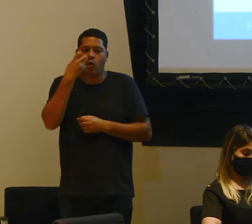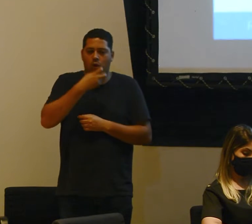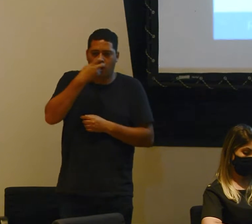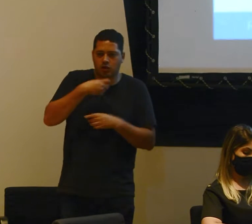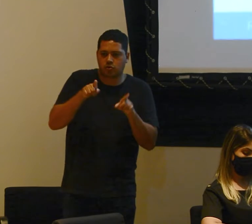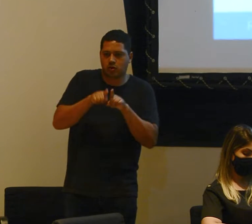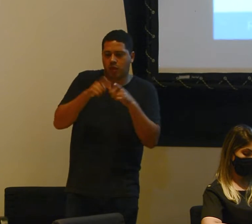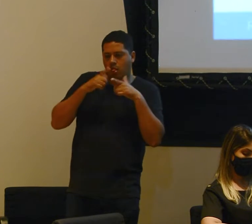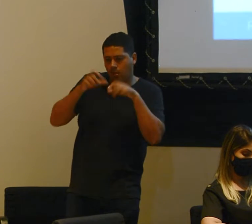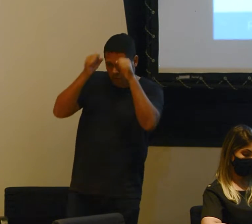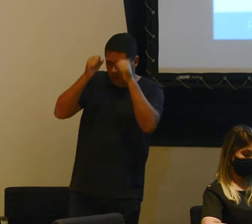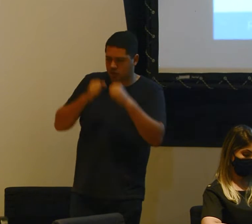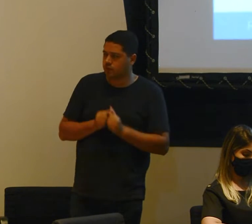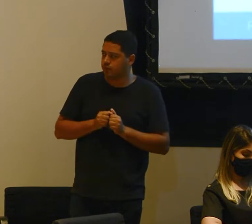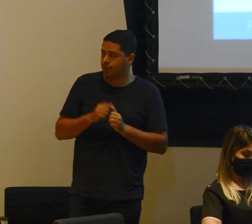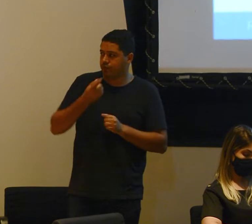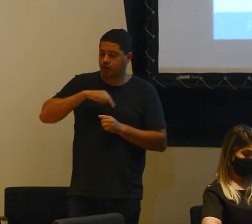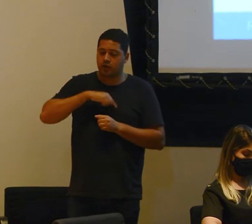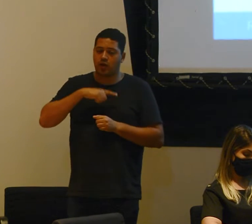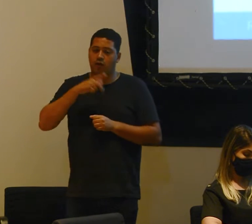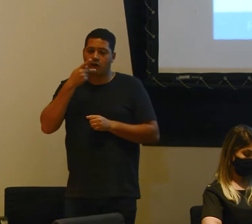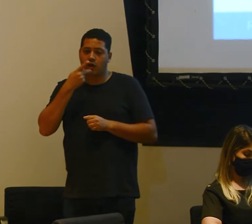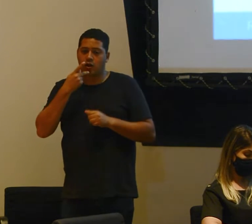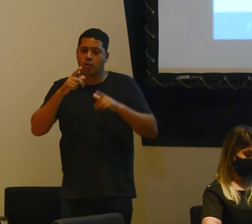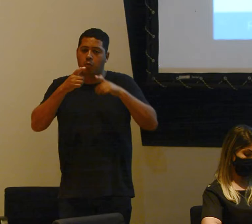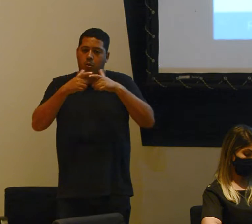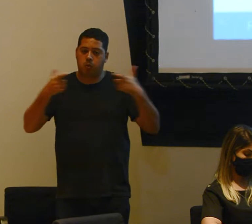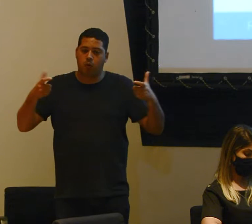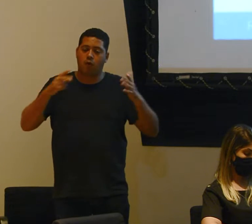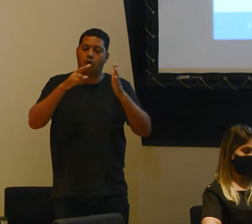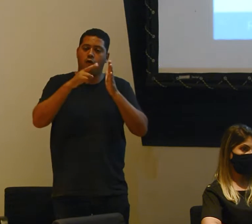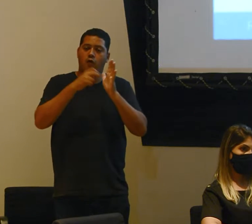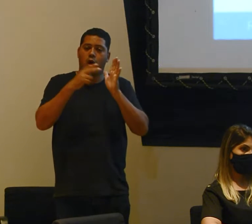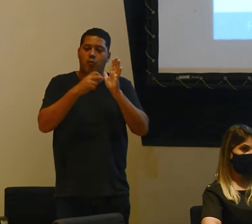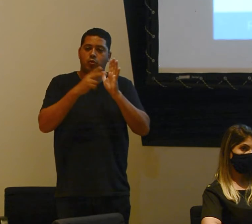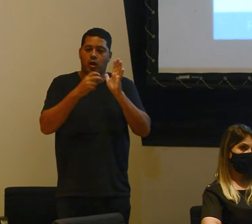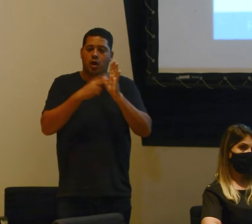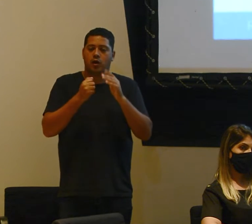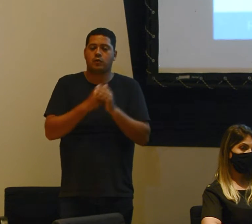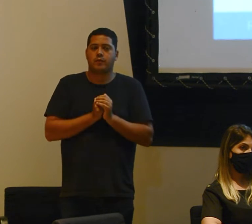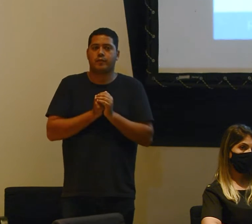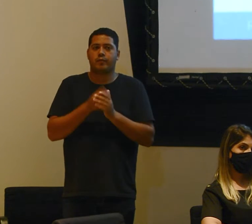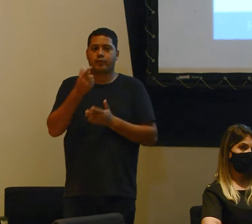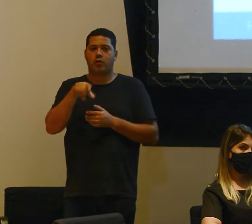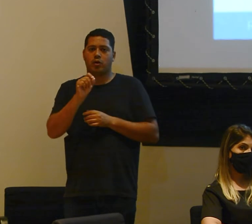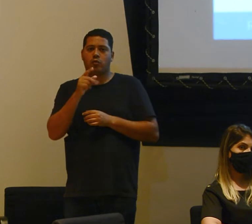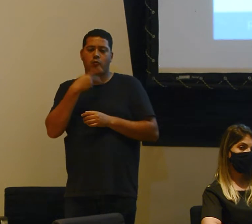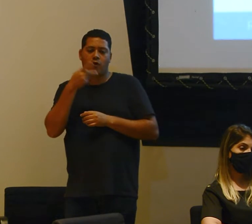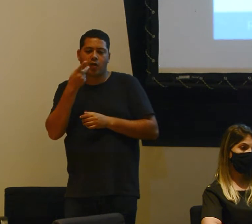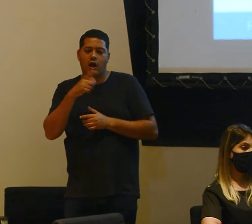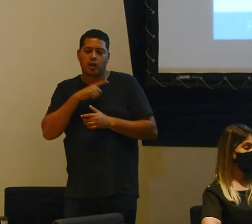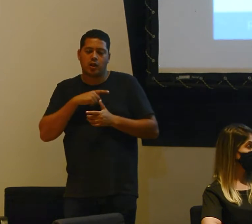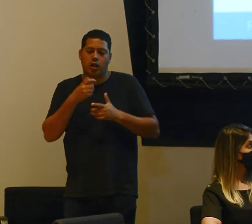e de linguagem, por exemplo. A gente está falando de expansão de vocabulário, a gente está falando de uma fala que abarca um número maior